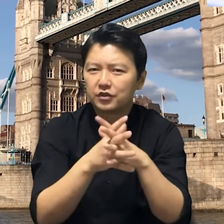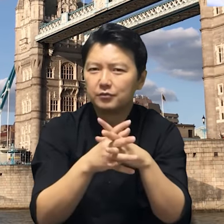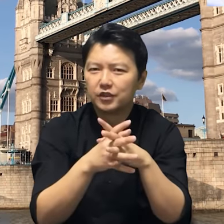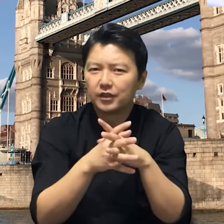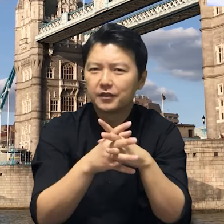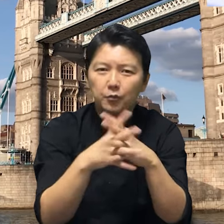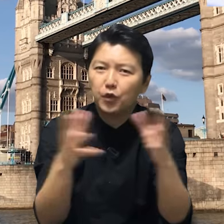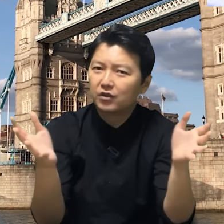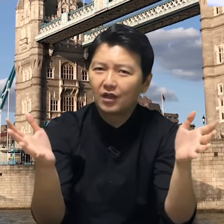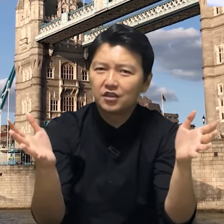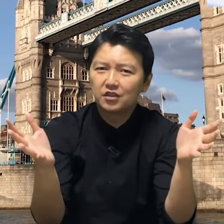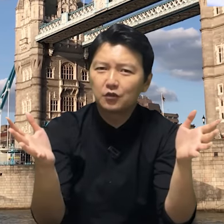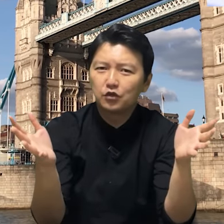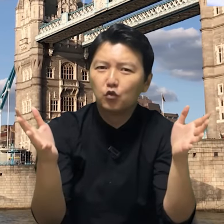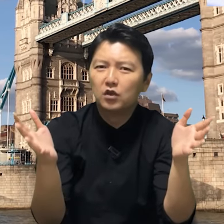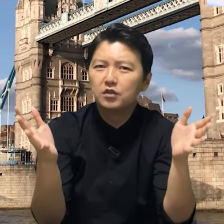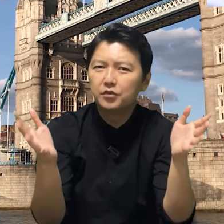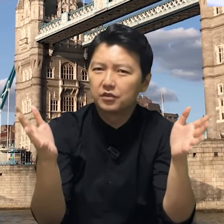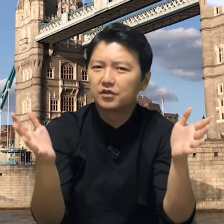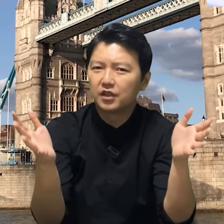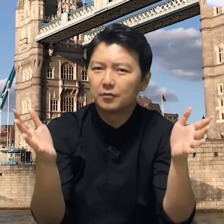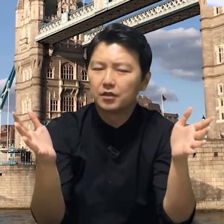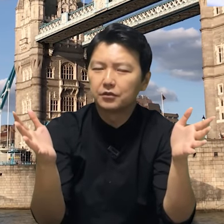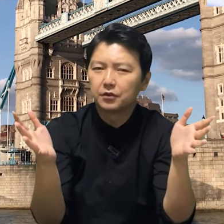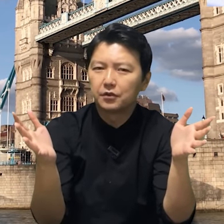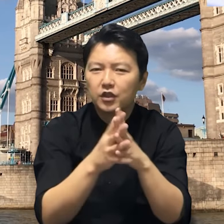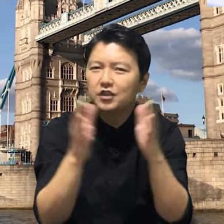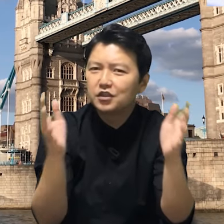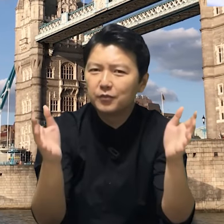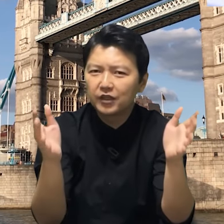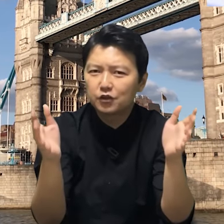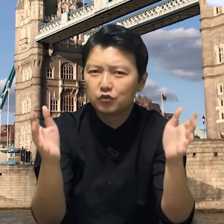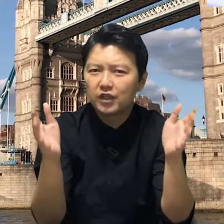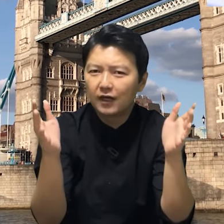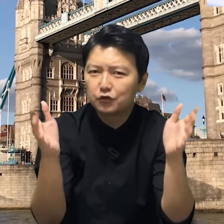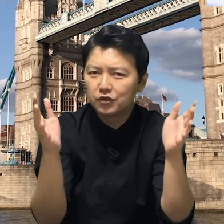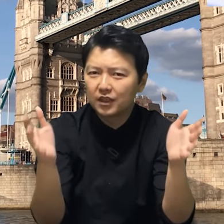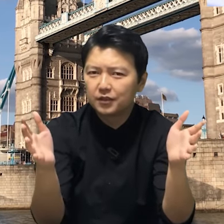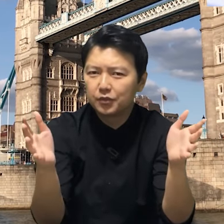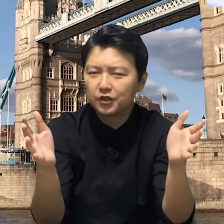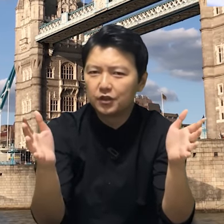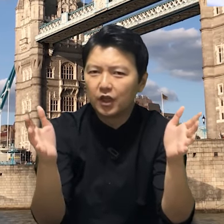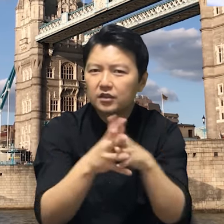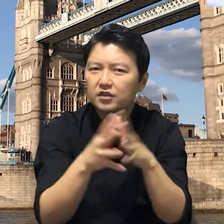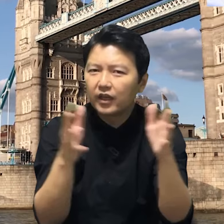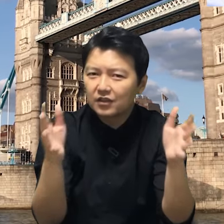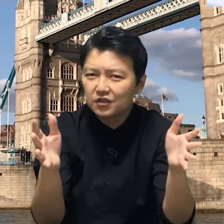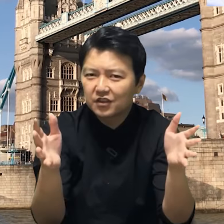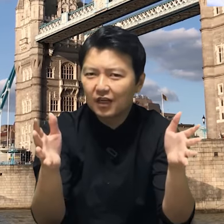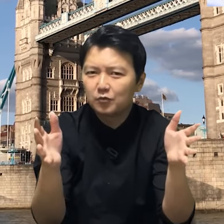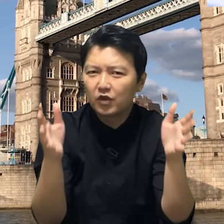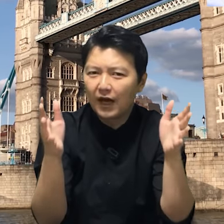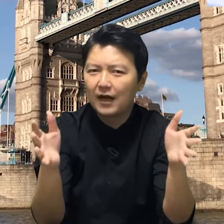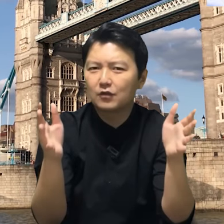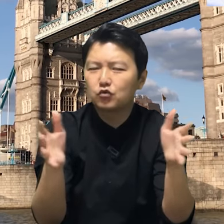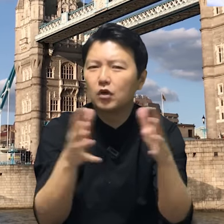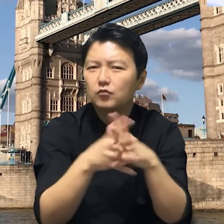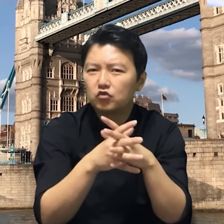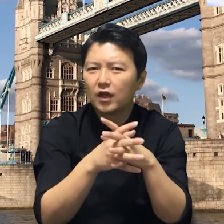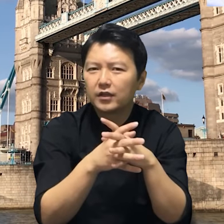돈이었습니다. 몇 달치나 되는 월급이었으니까 말이죠. 이 금액에서 우린 알 수 있다시피 그때 그는 사람을 아주 엄중하게